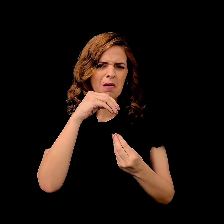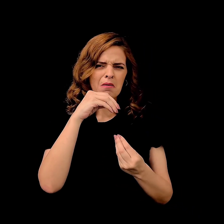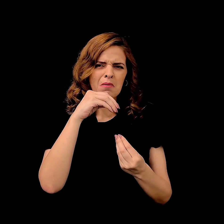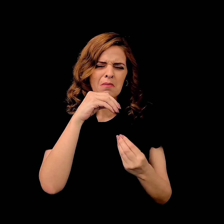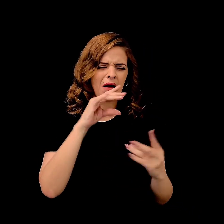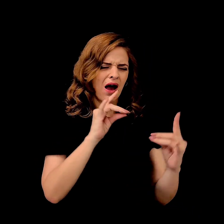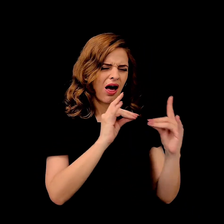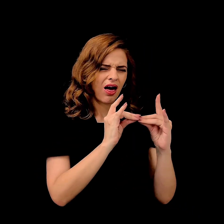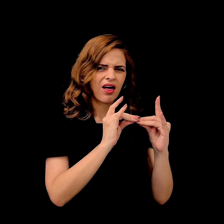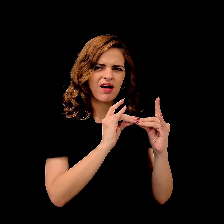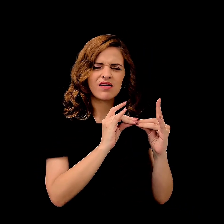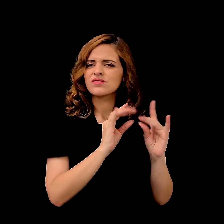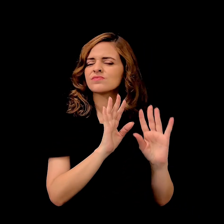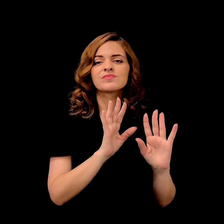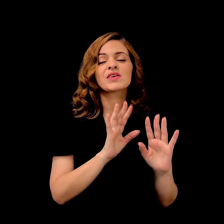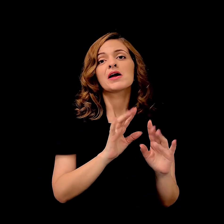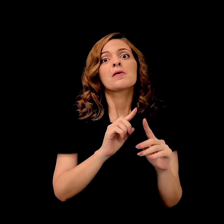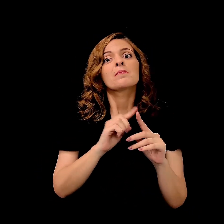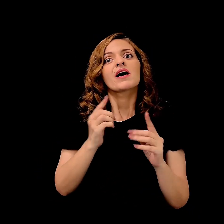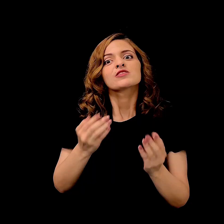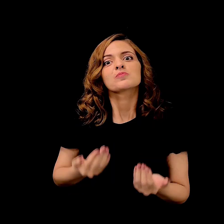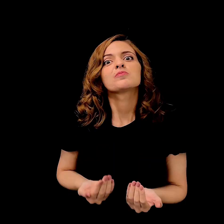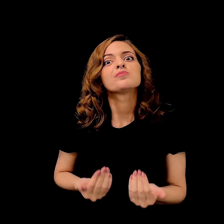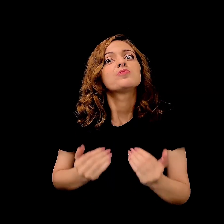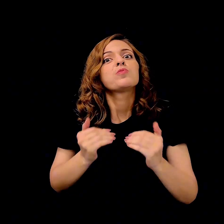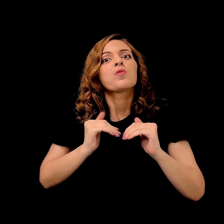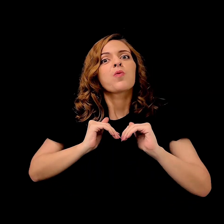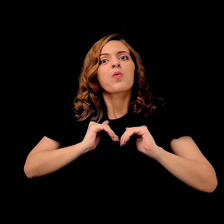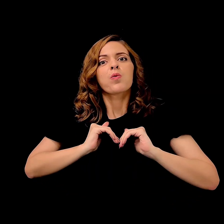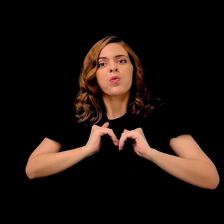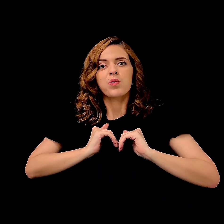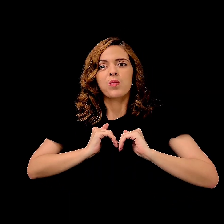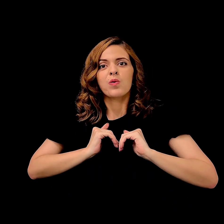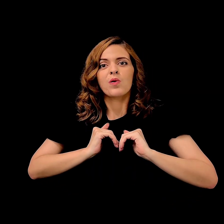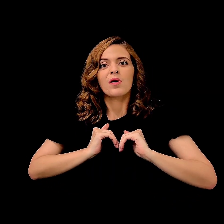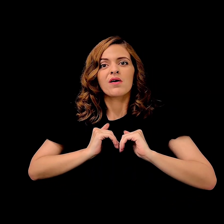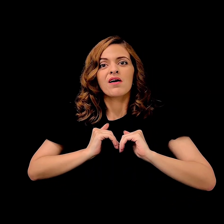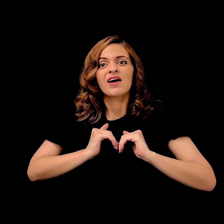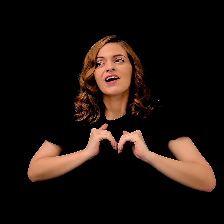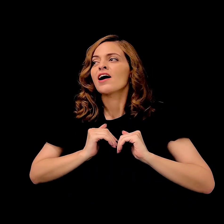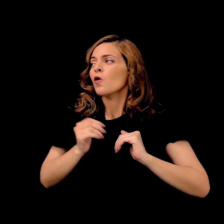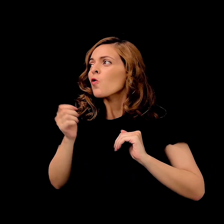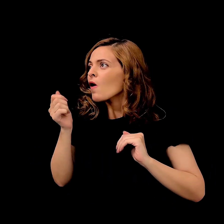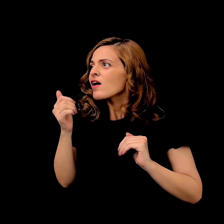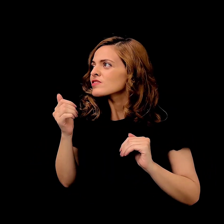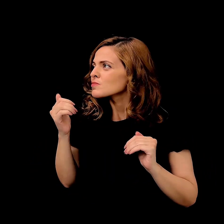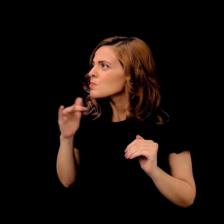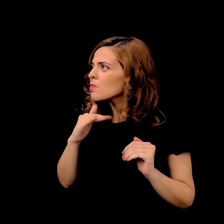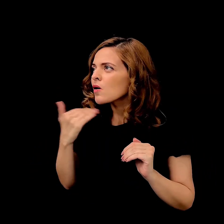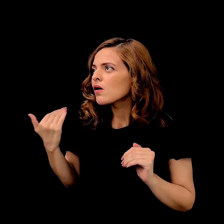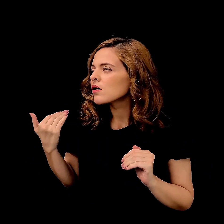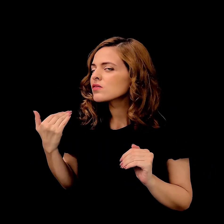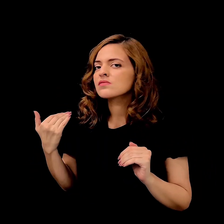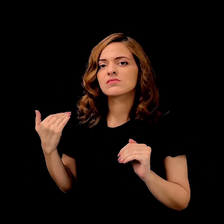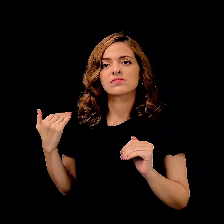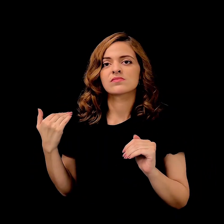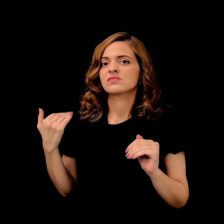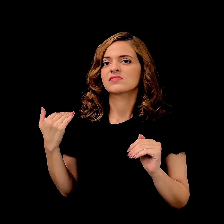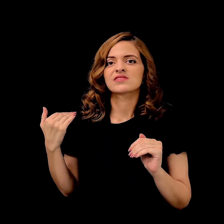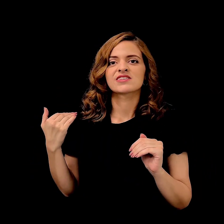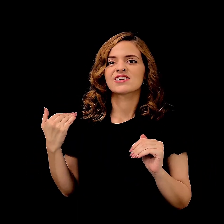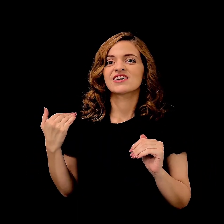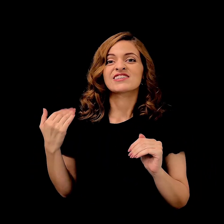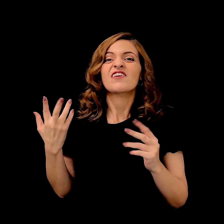a alma dele estava praticamente morta, né? Não, estava